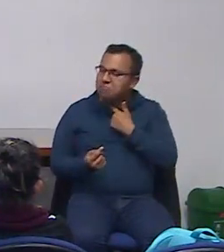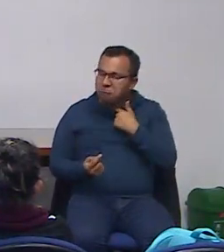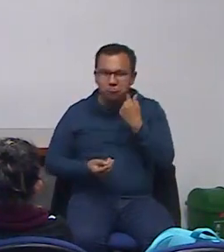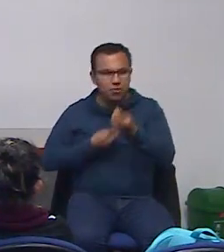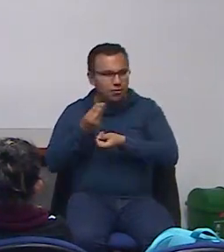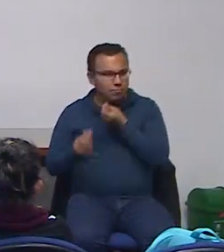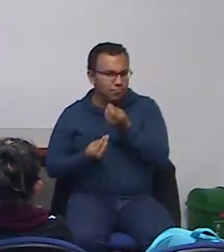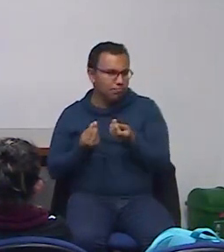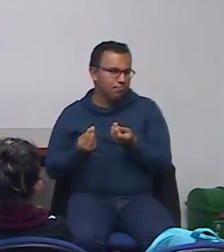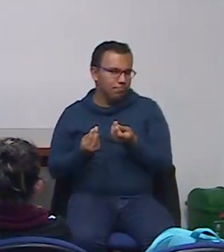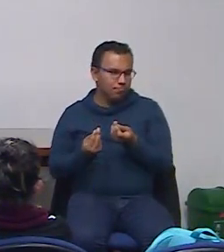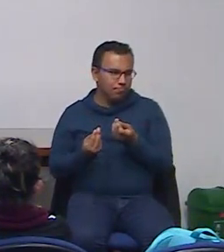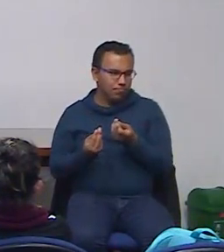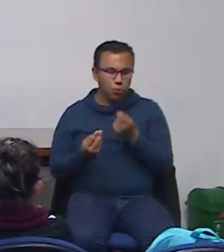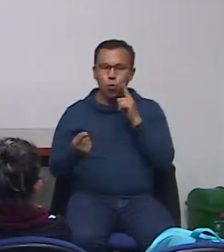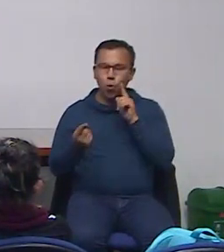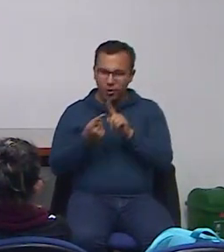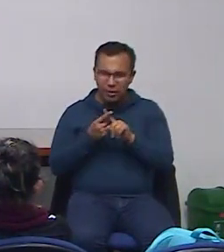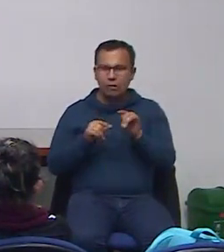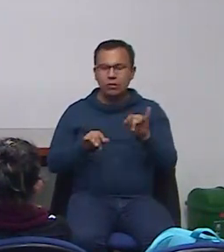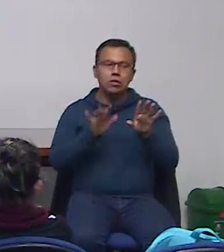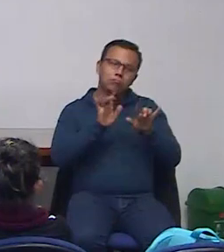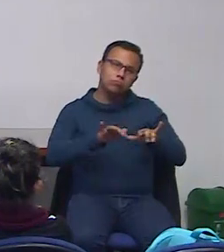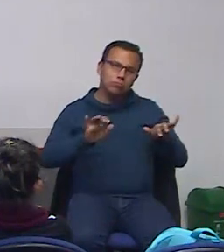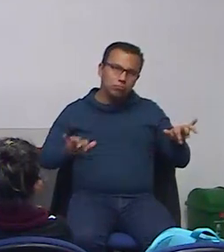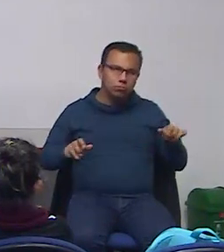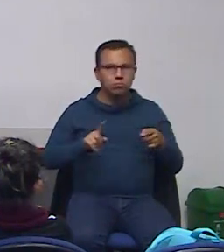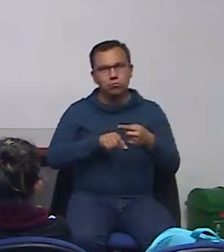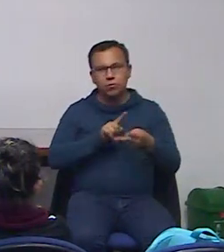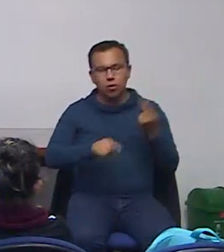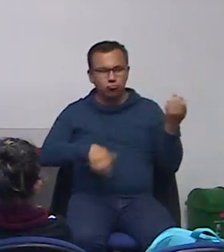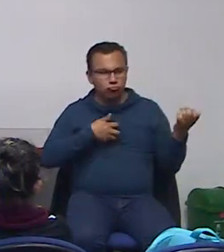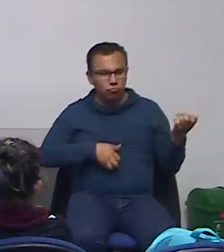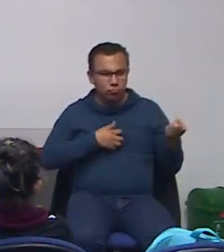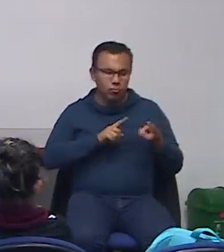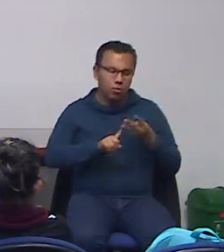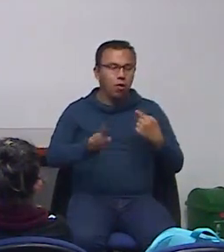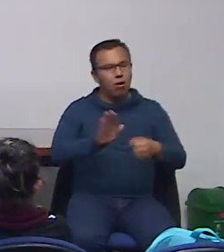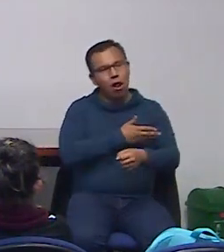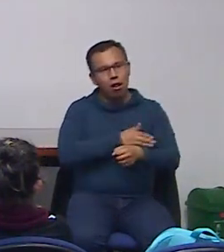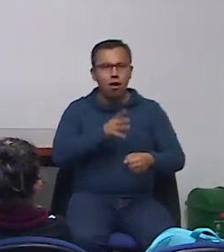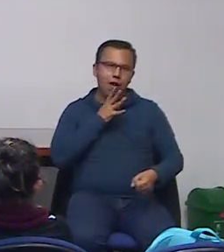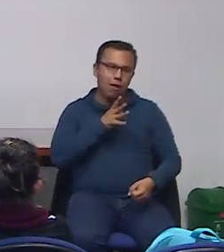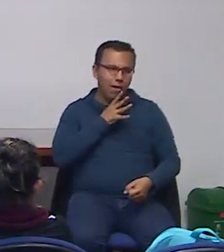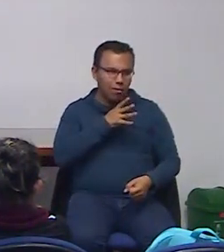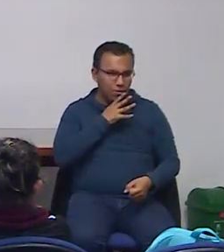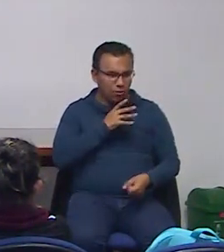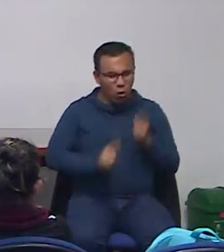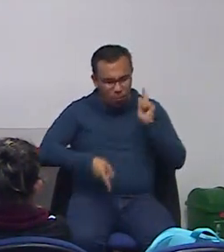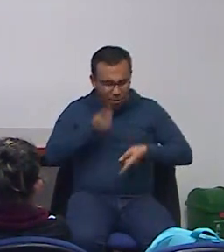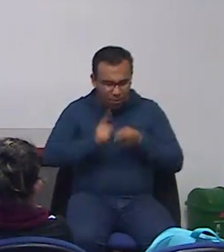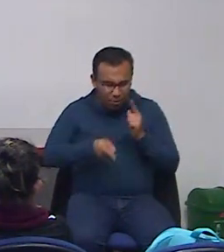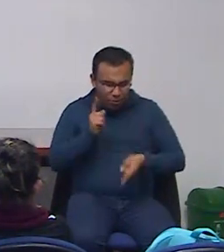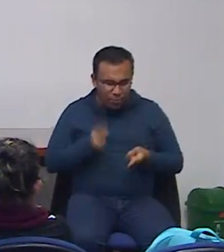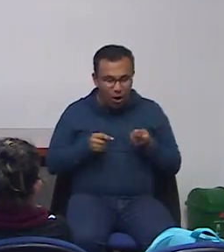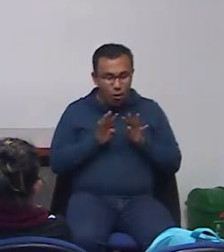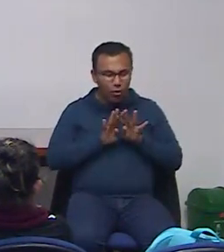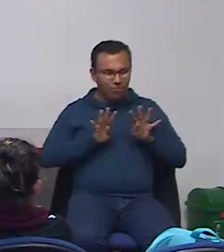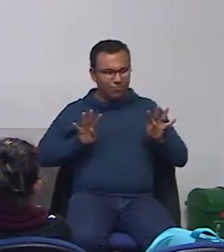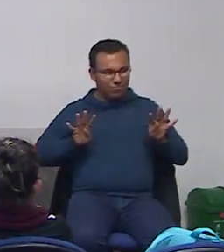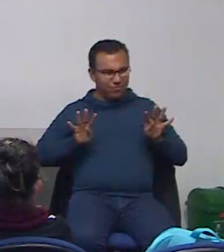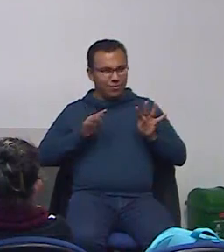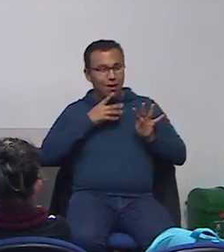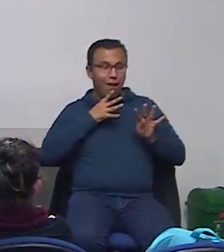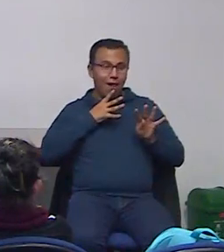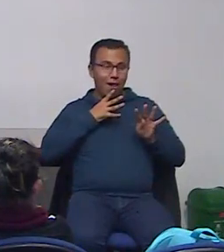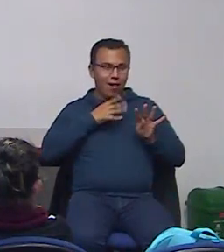hacer más allá del objetivo que es tocar piano tocar guitarra cantar tocar batería ser parte de un coro de un ensamble Es que